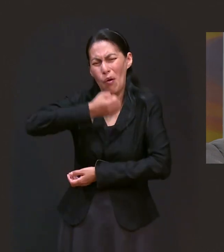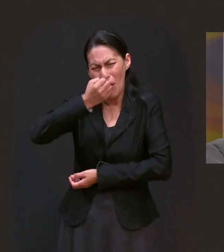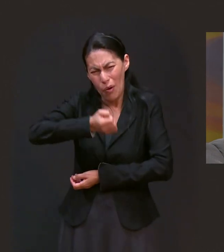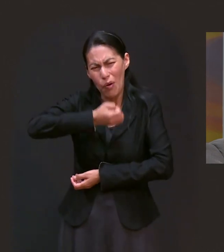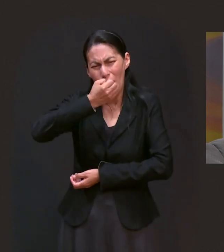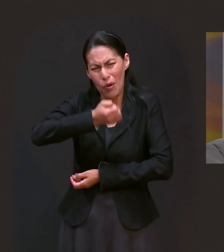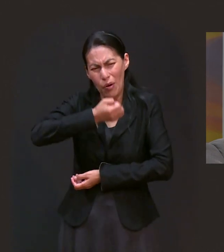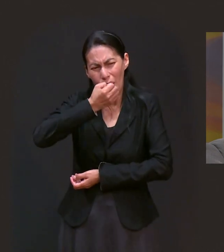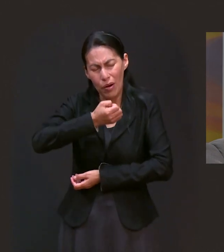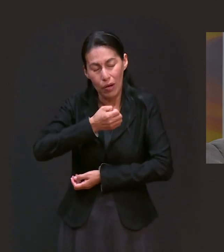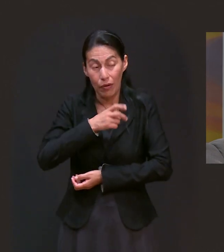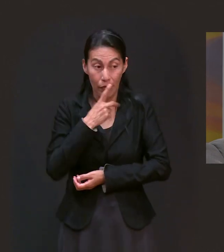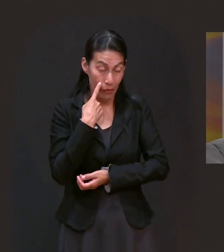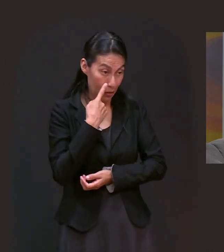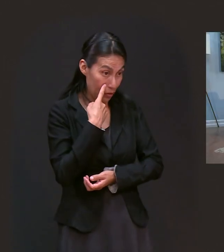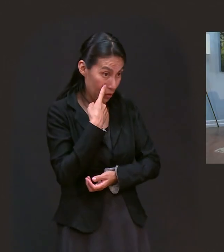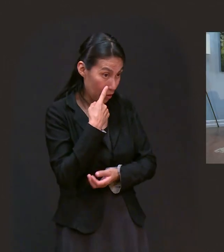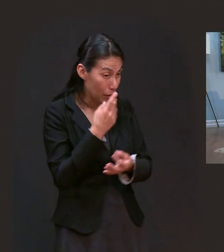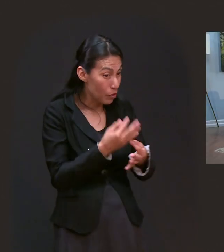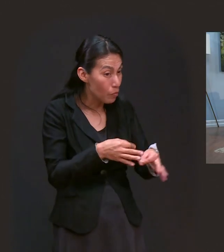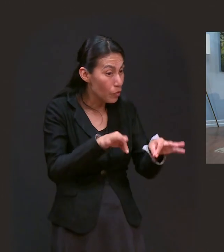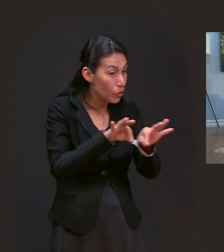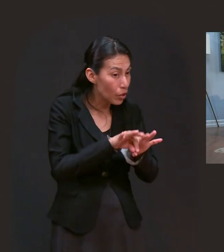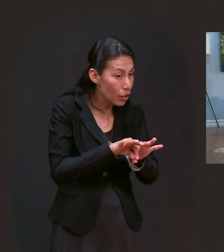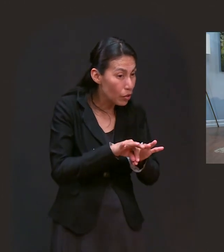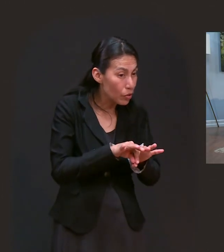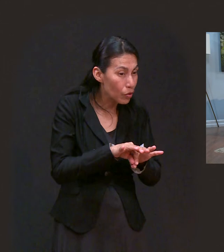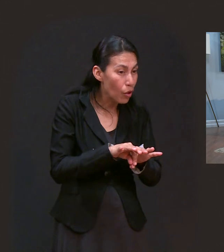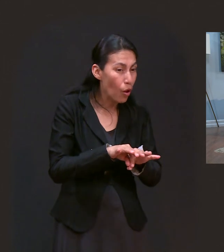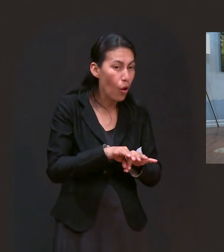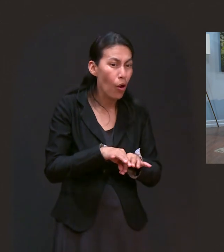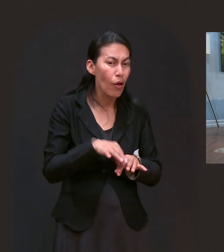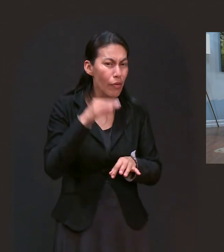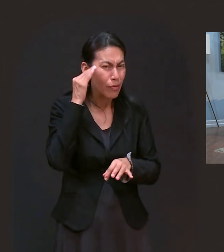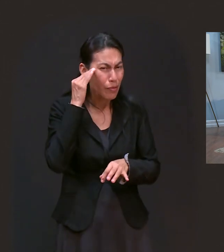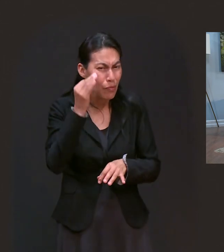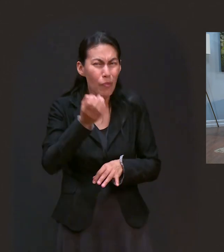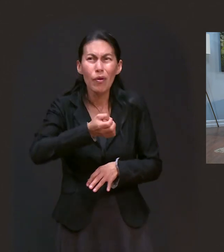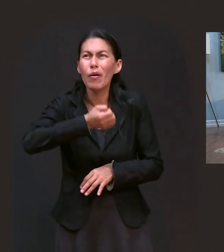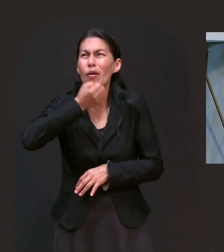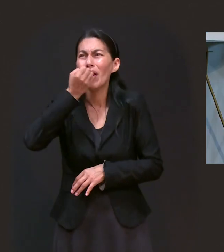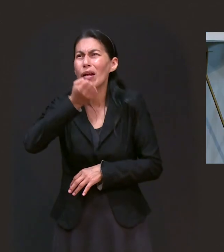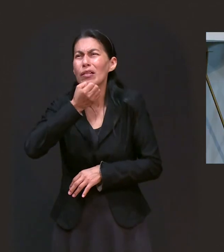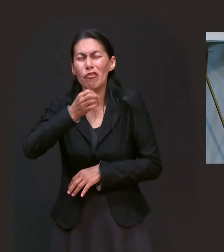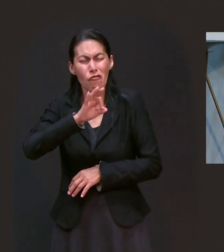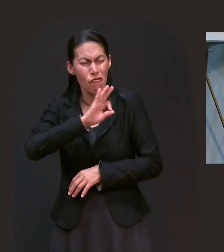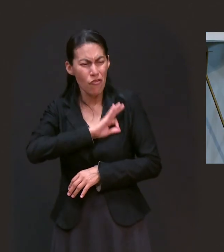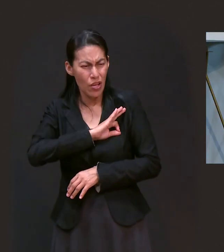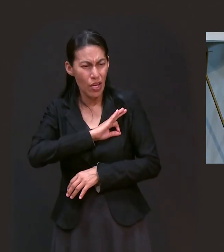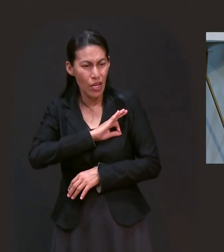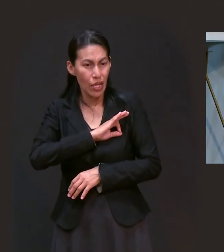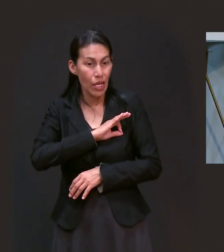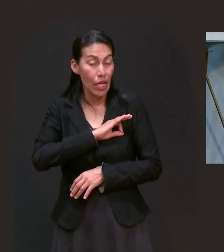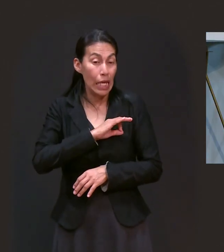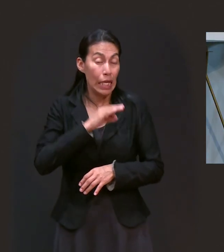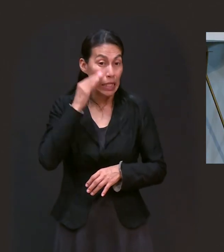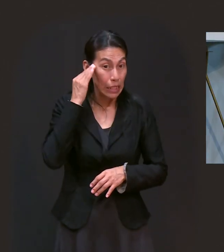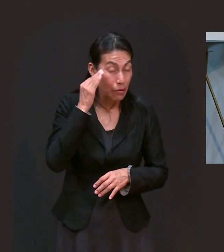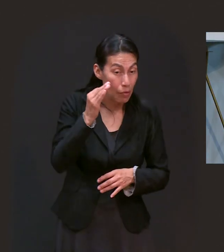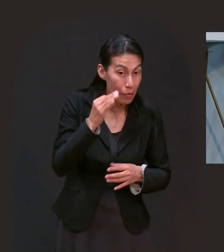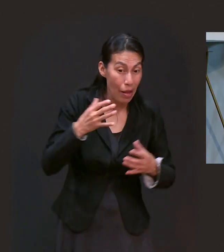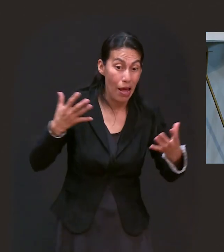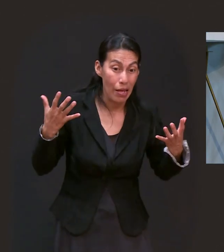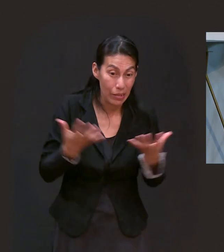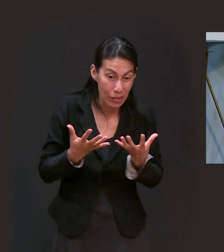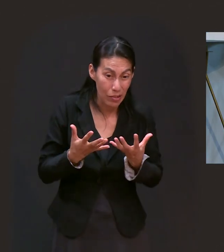por fe todo por fe nación eso es una cosa importantísima hay tiempo para orar con fe con fe y hay tiempo